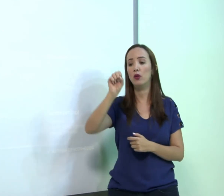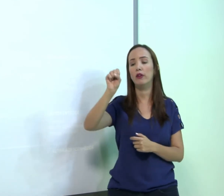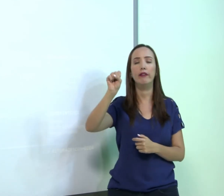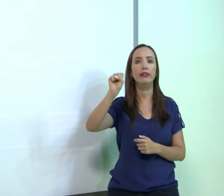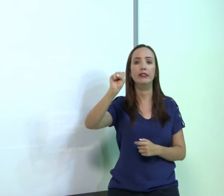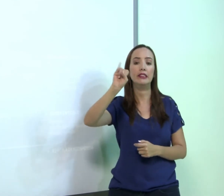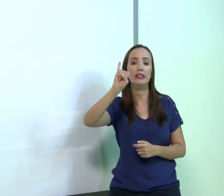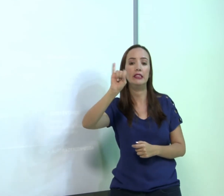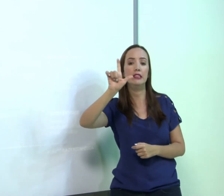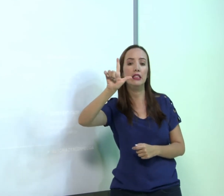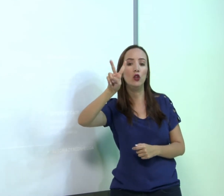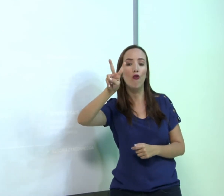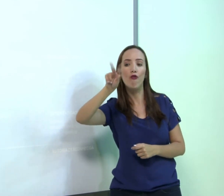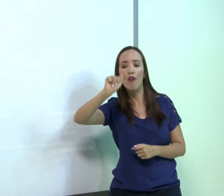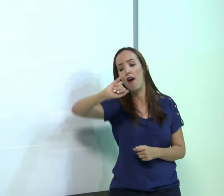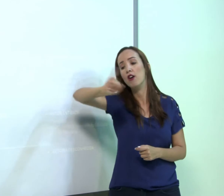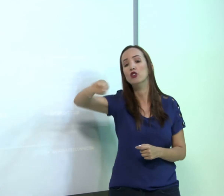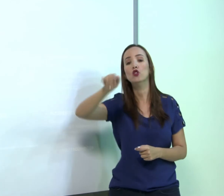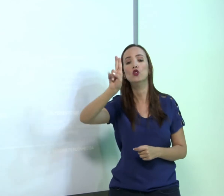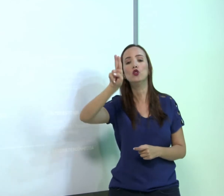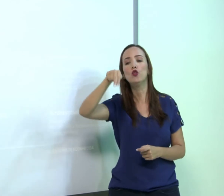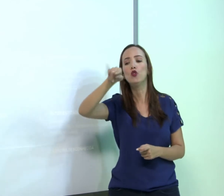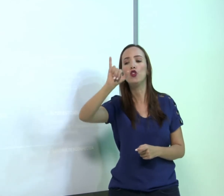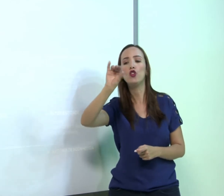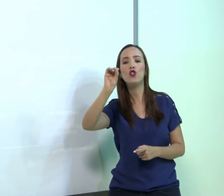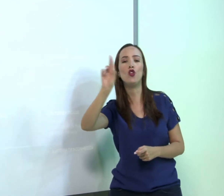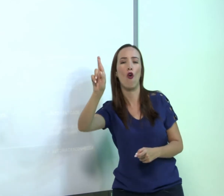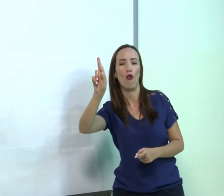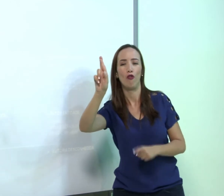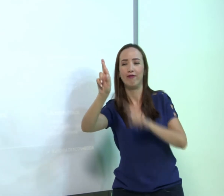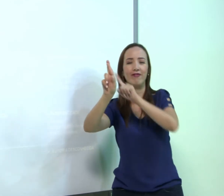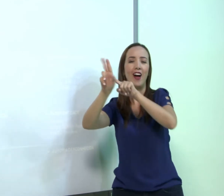exemplo, Silva Júnior.